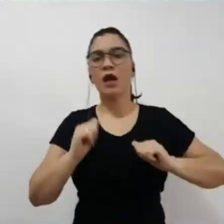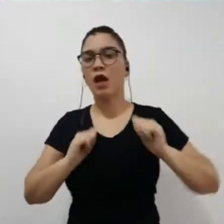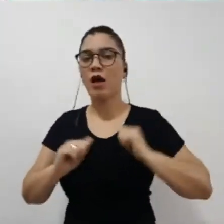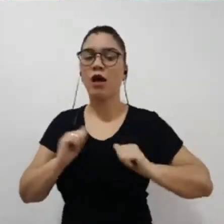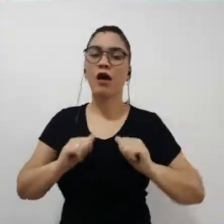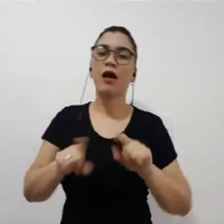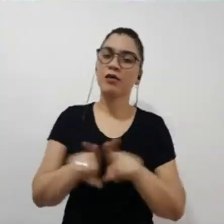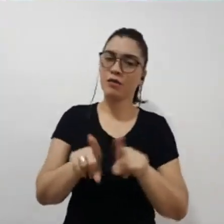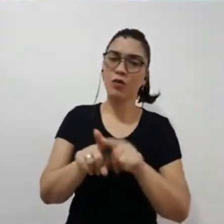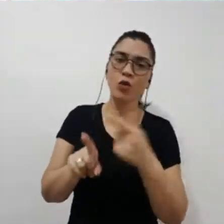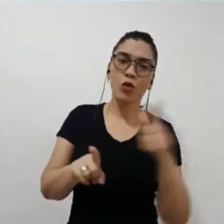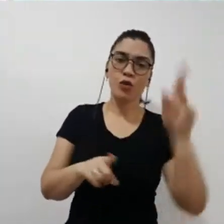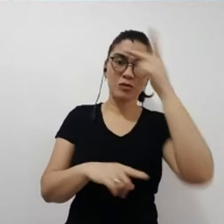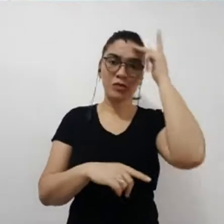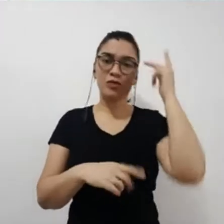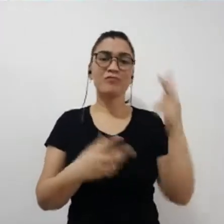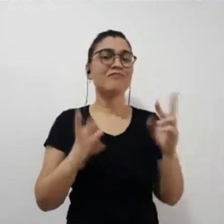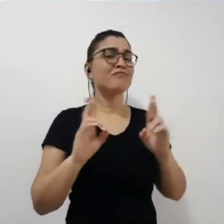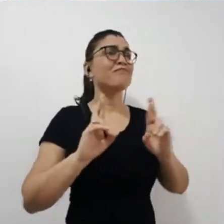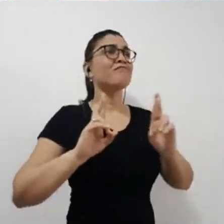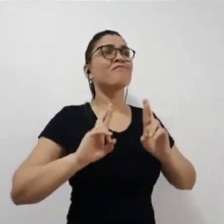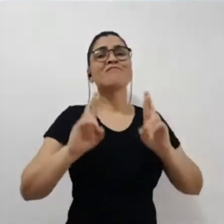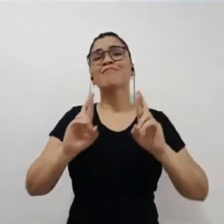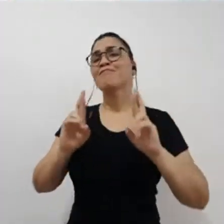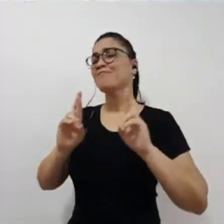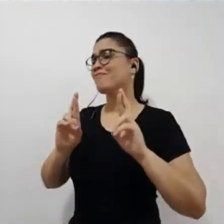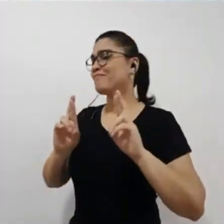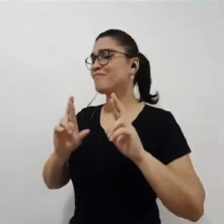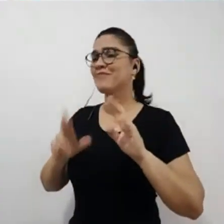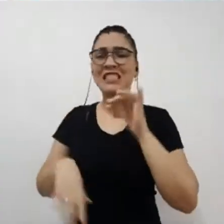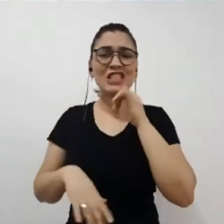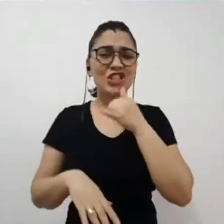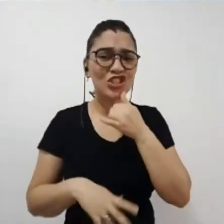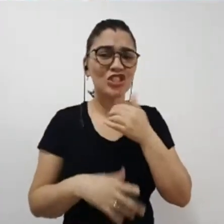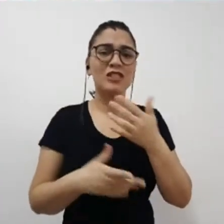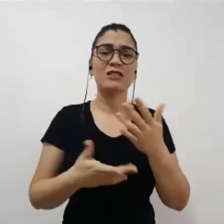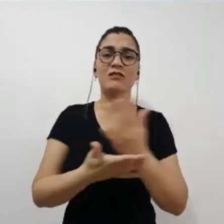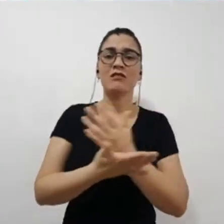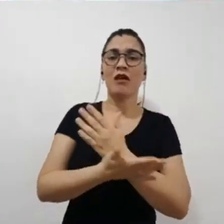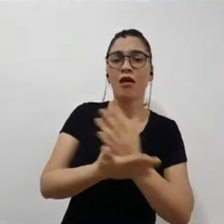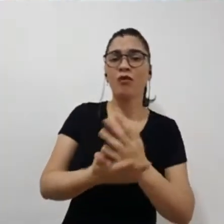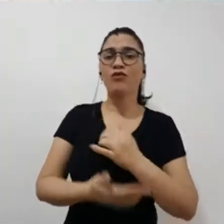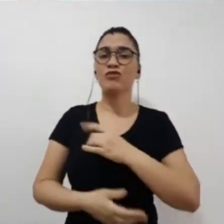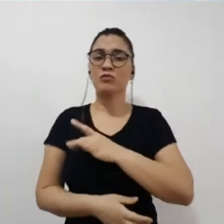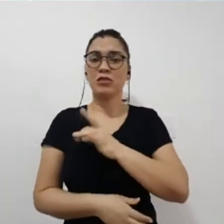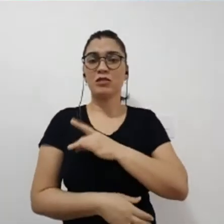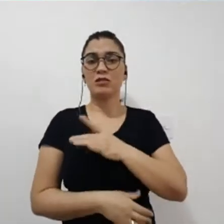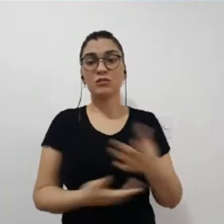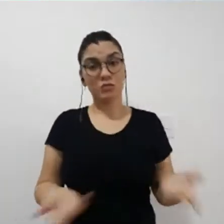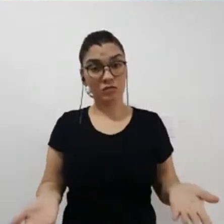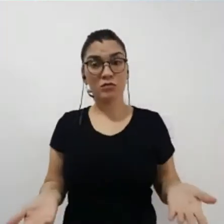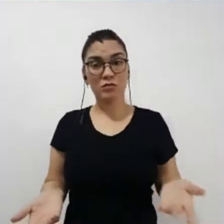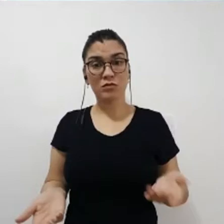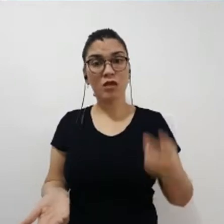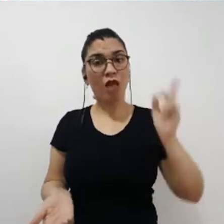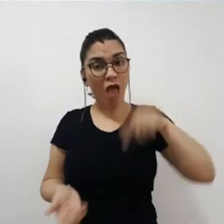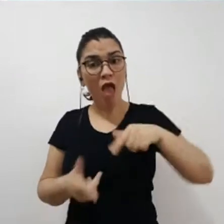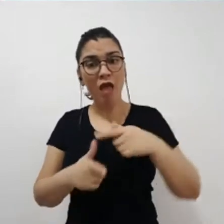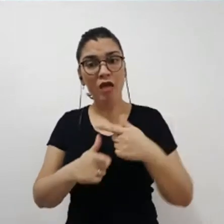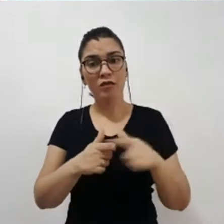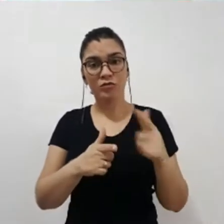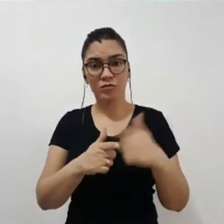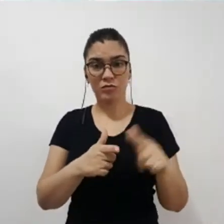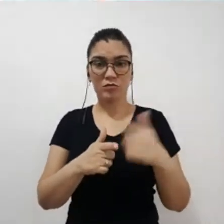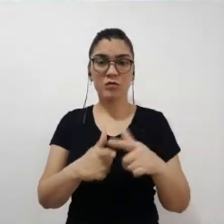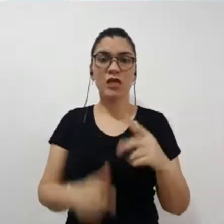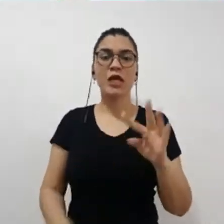esperança em Deus, se sentindo abatidos, outros estão com medo. São as tribulações. Deus quer